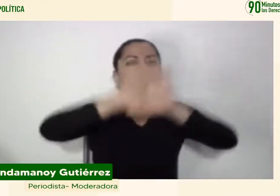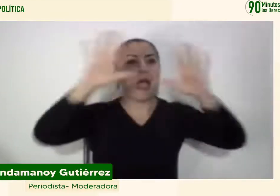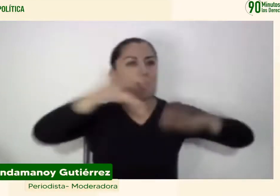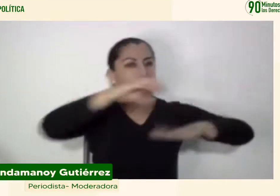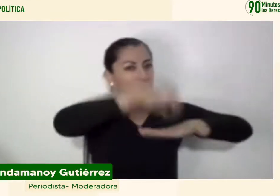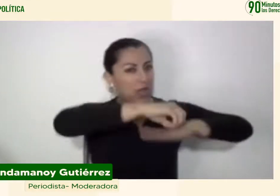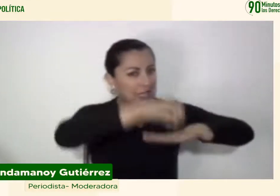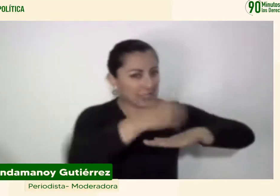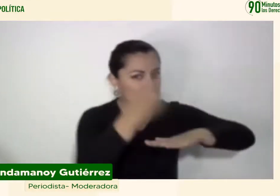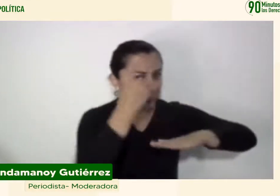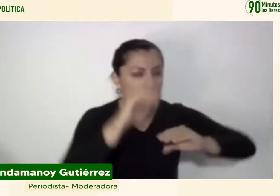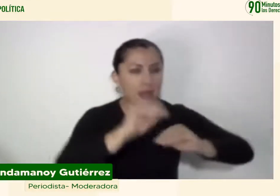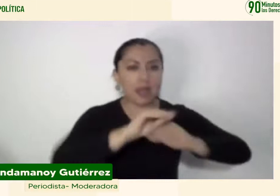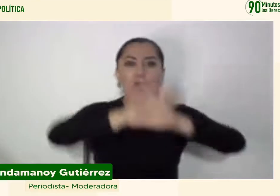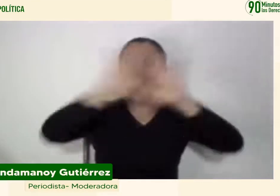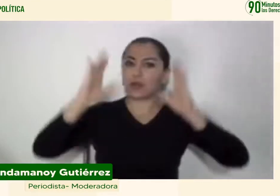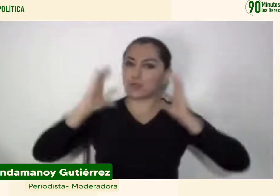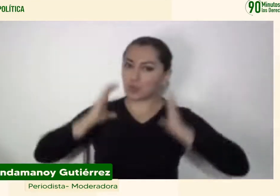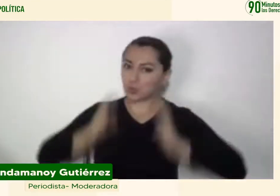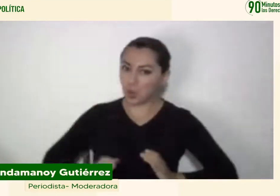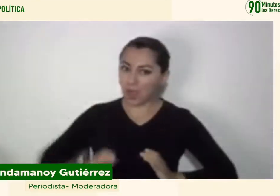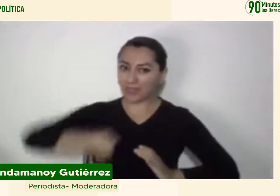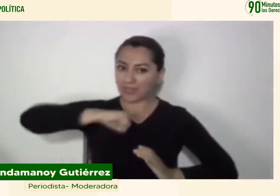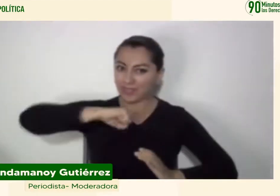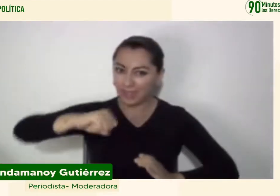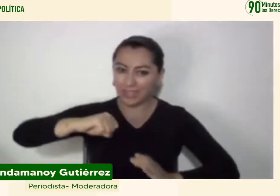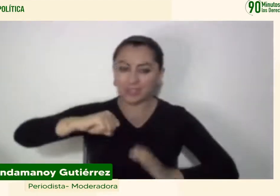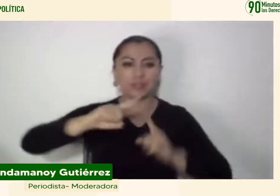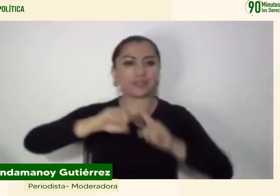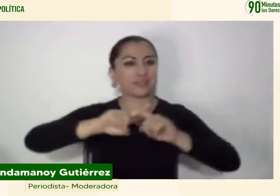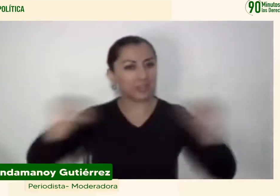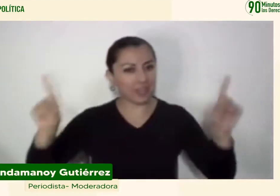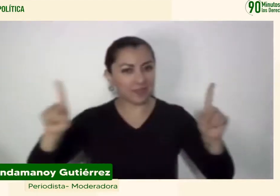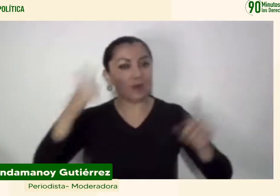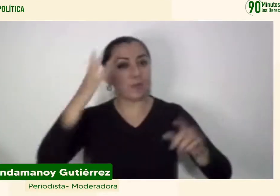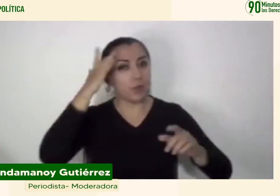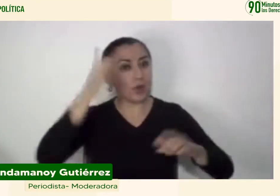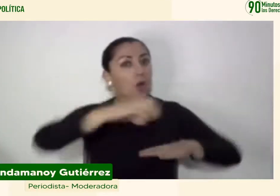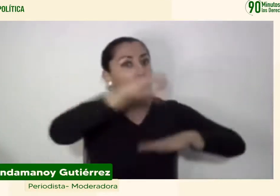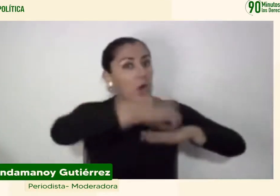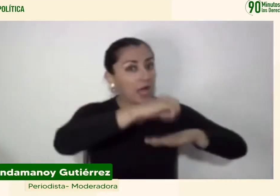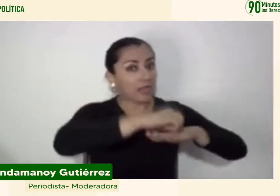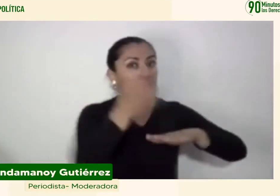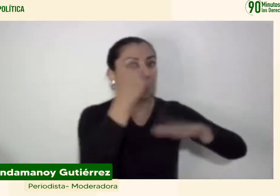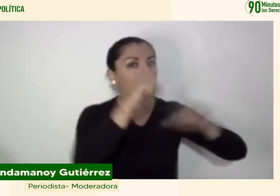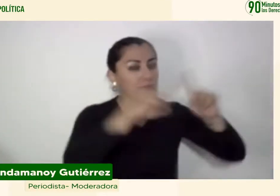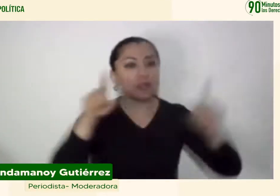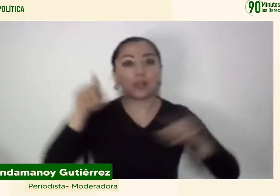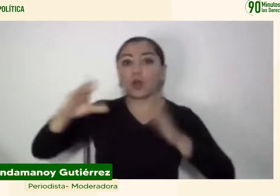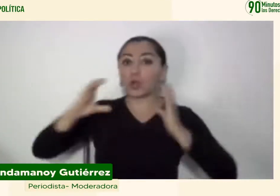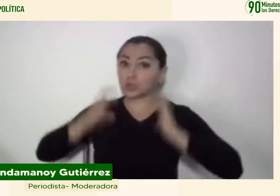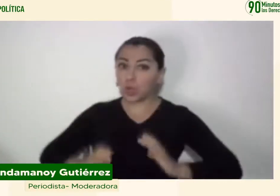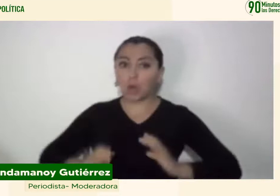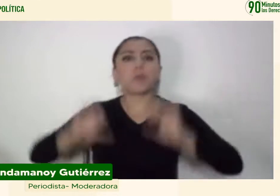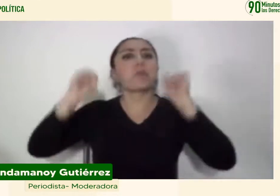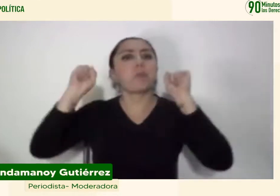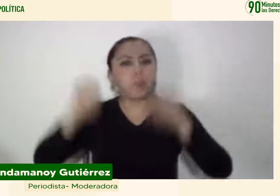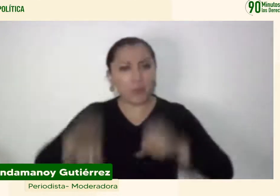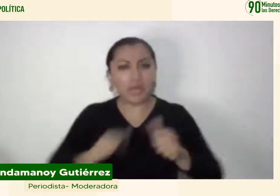sus interpretaciones entendiendo que estamos hablando de organizaciones de ciudadanos tenemos 191 personas